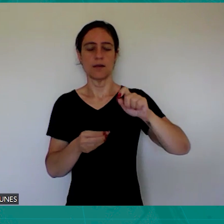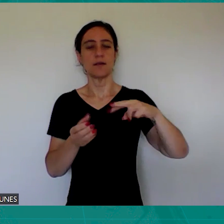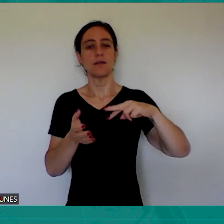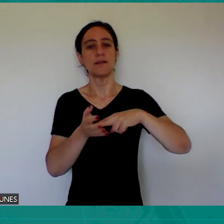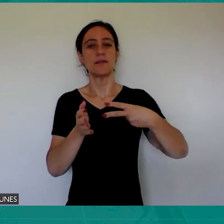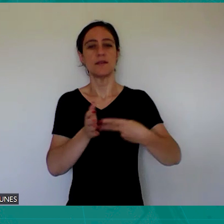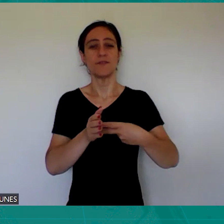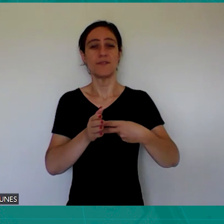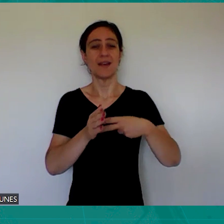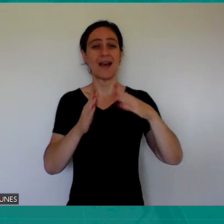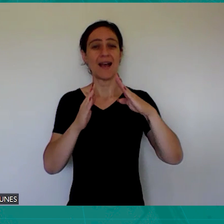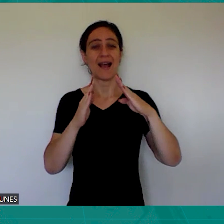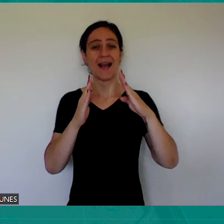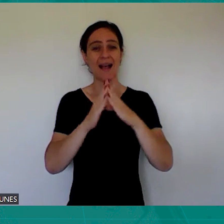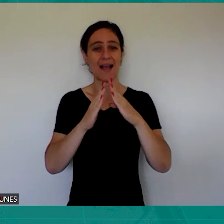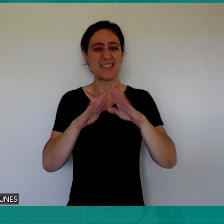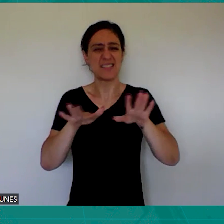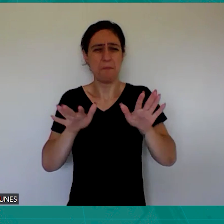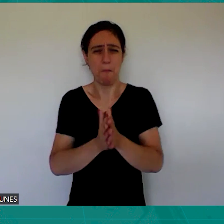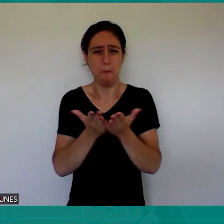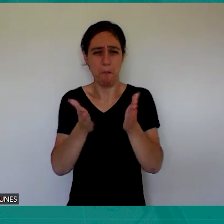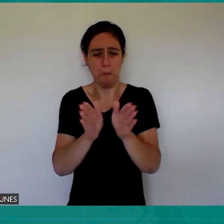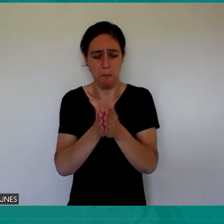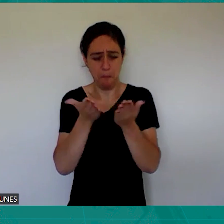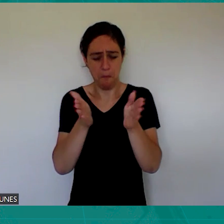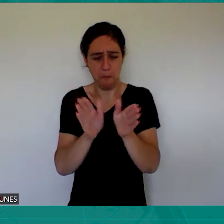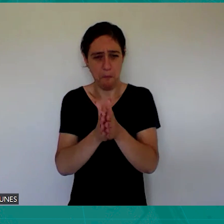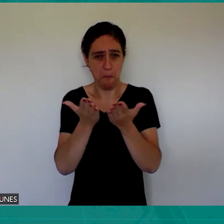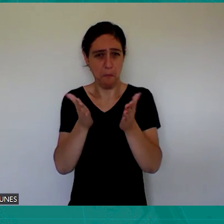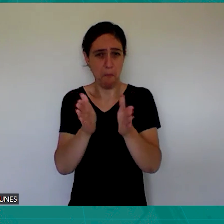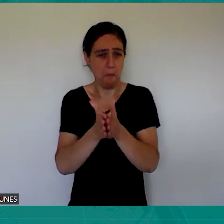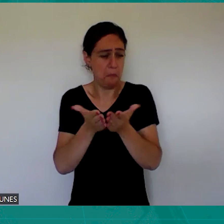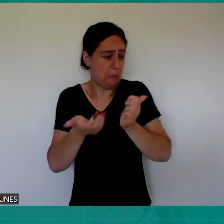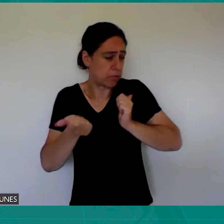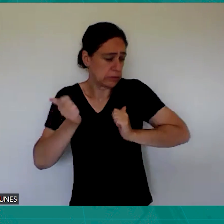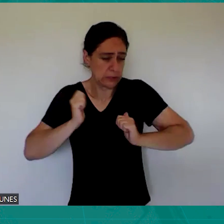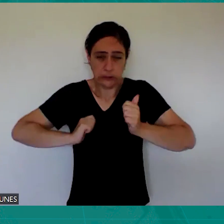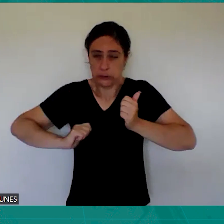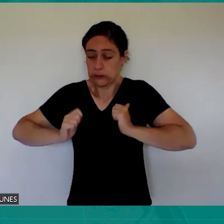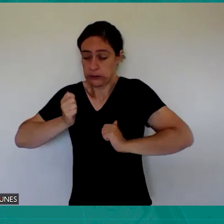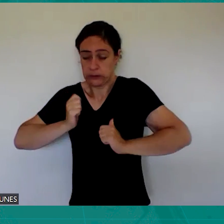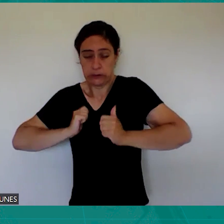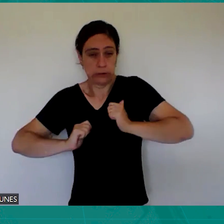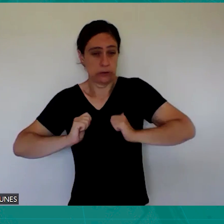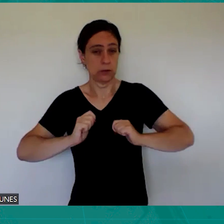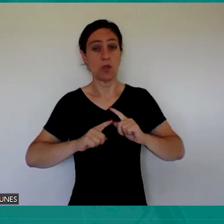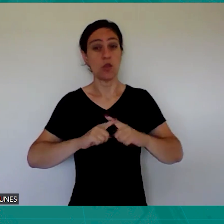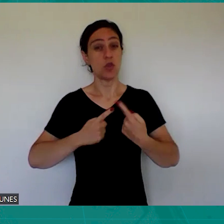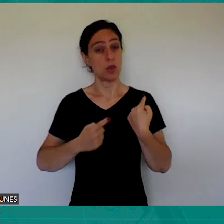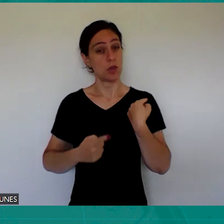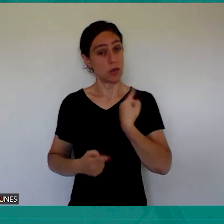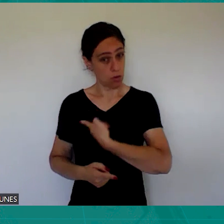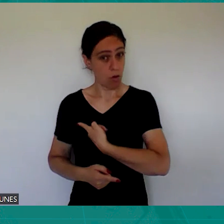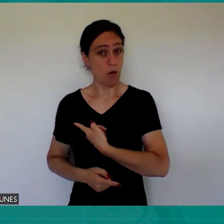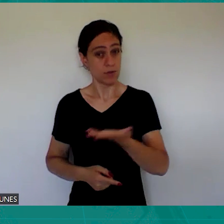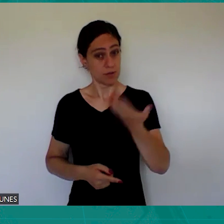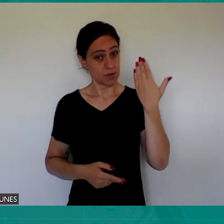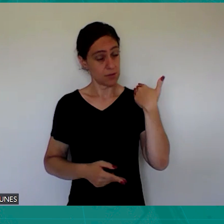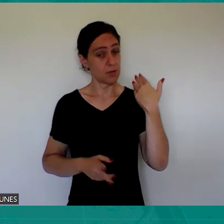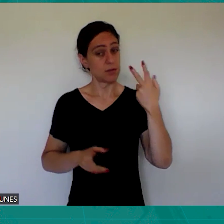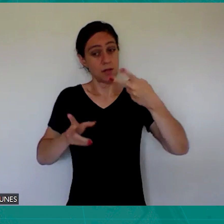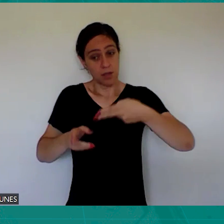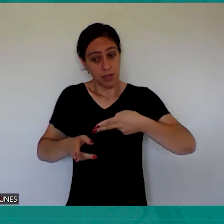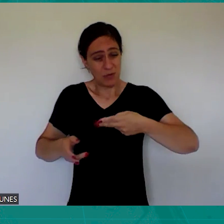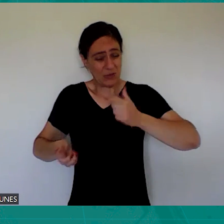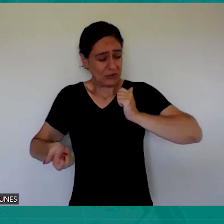pobres, casa da aflição. Irmão, nós éramos todos aflitos, éramos aquelas ovelhas,